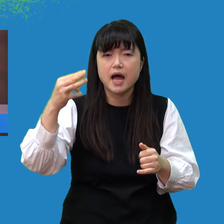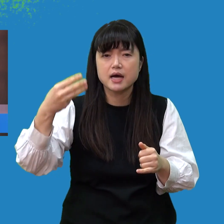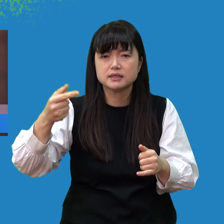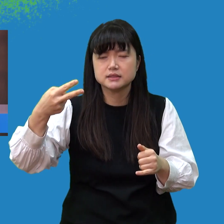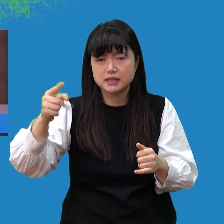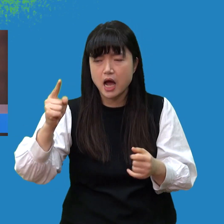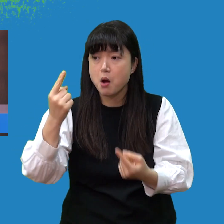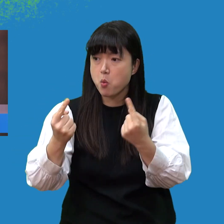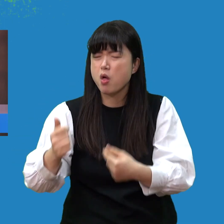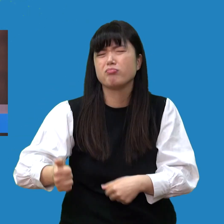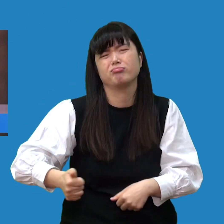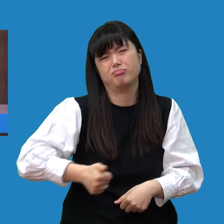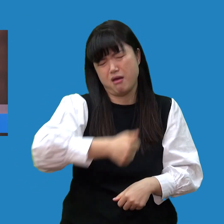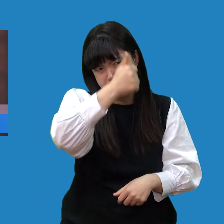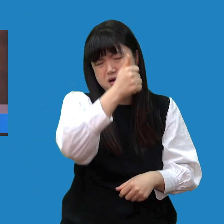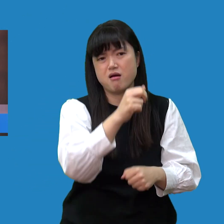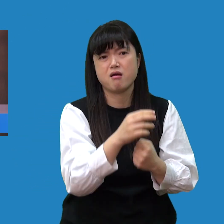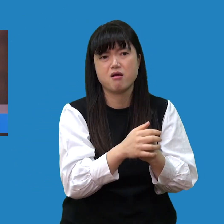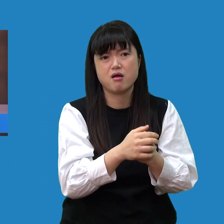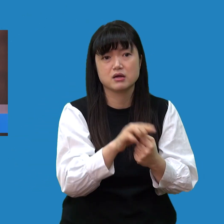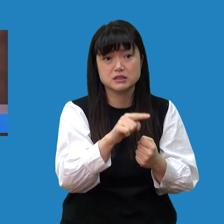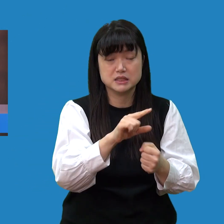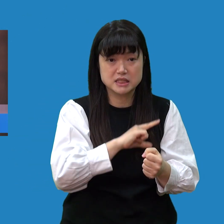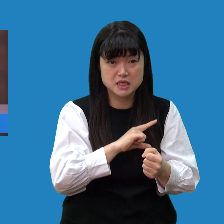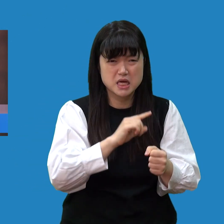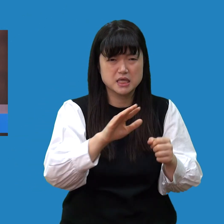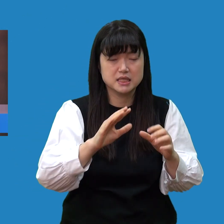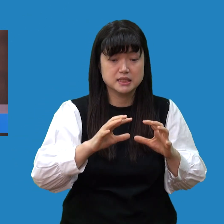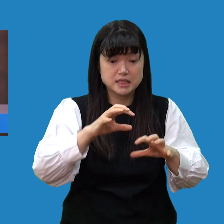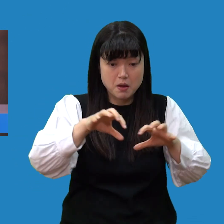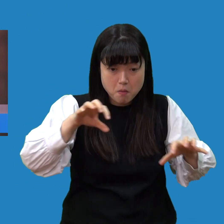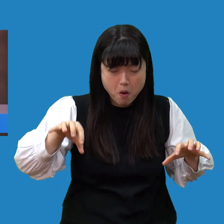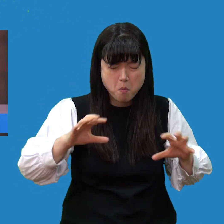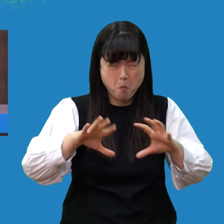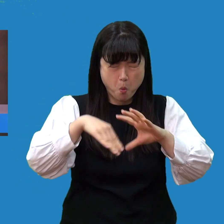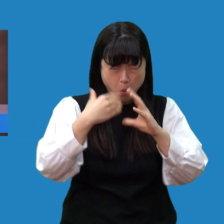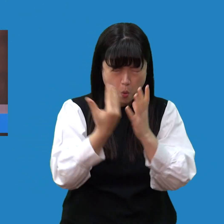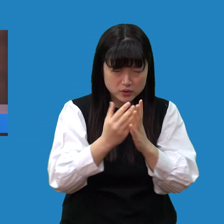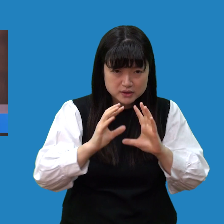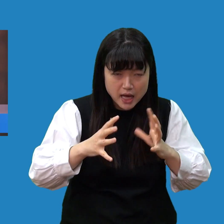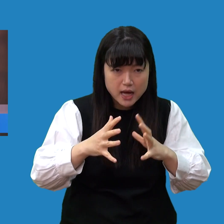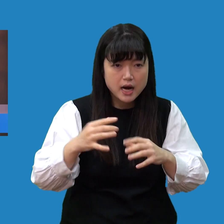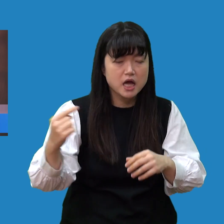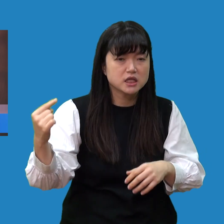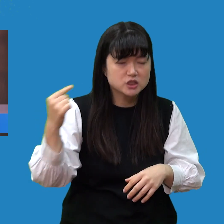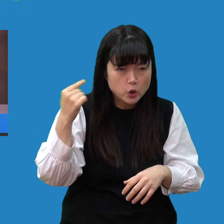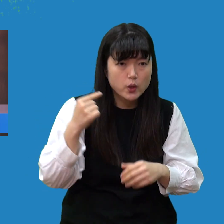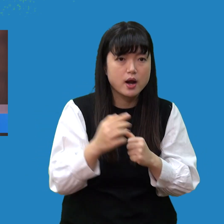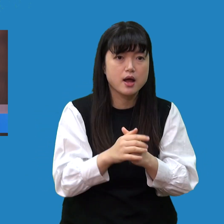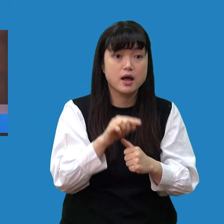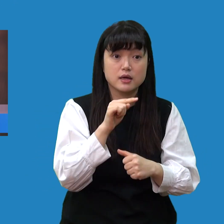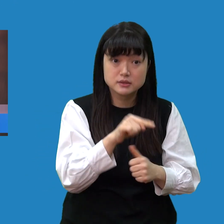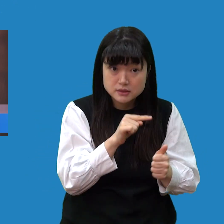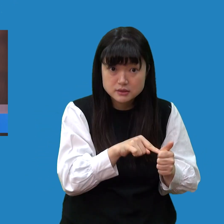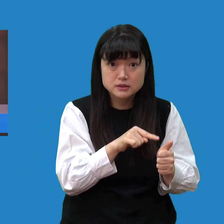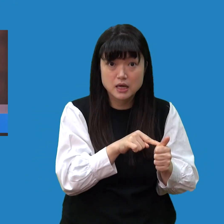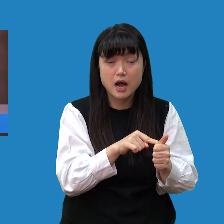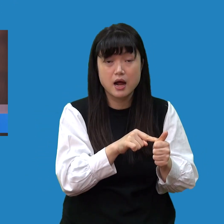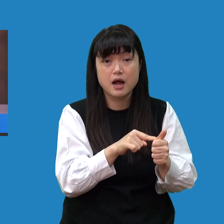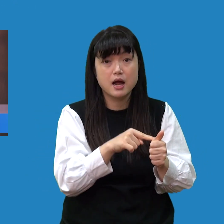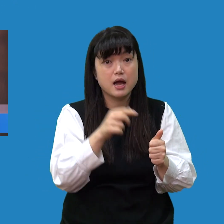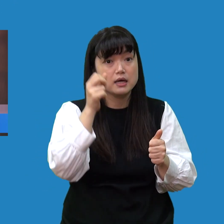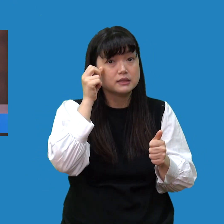다르다보다 나음으로 그의 이름이 사방 모든 나라에 들렸더라. 그가